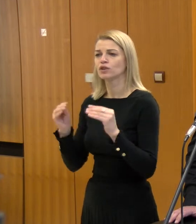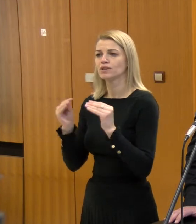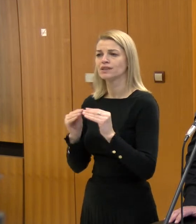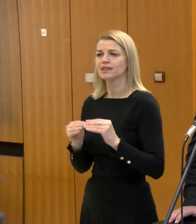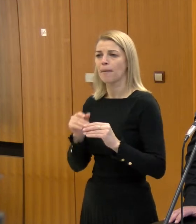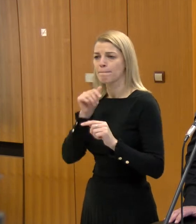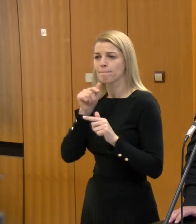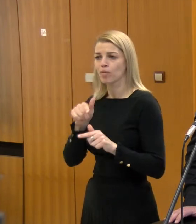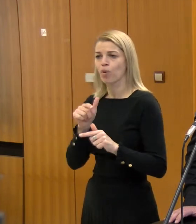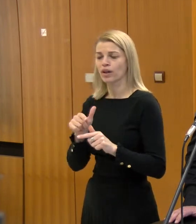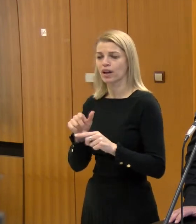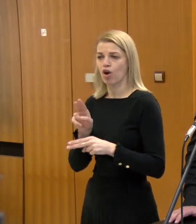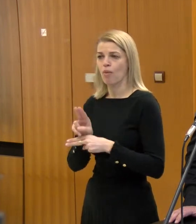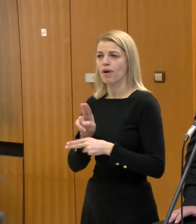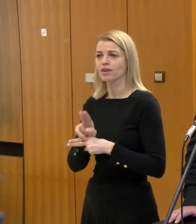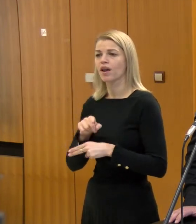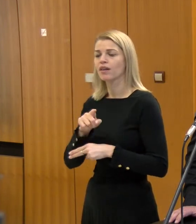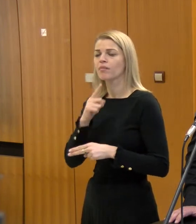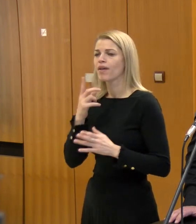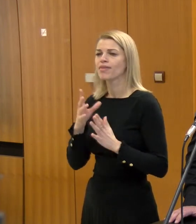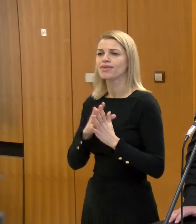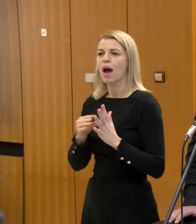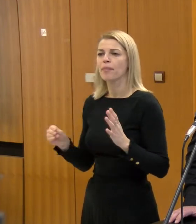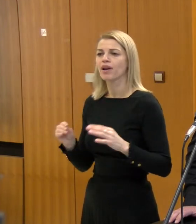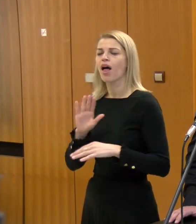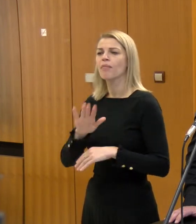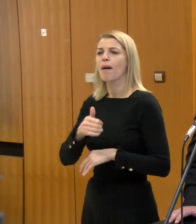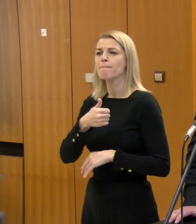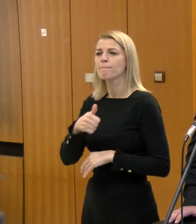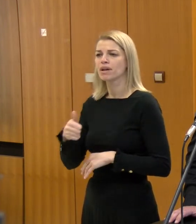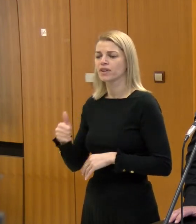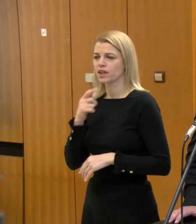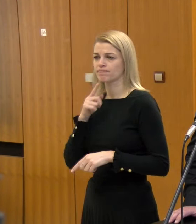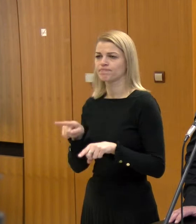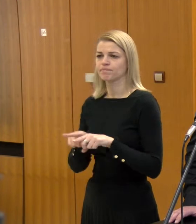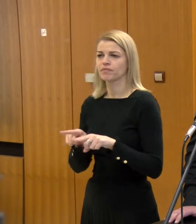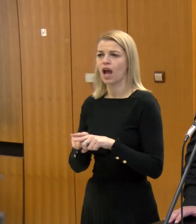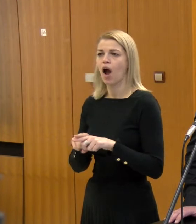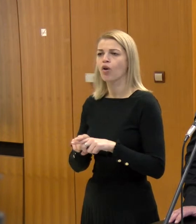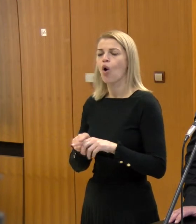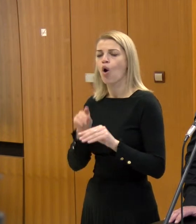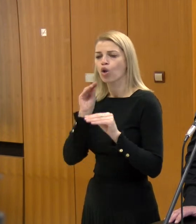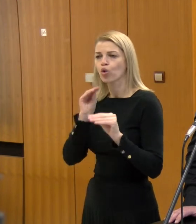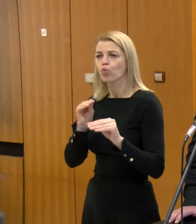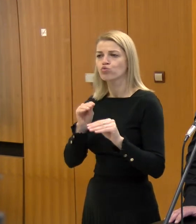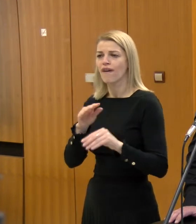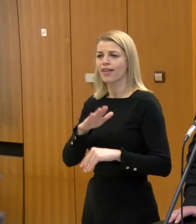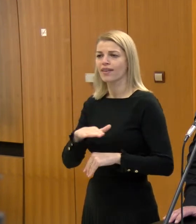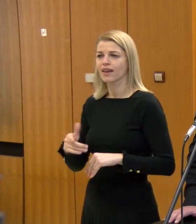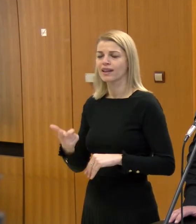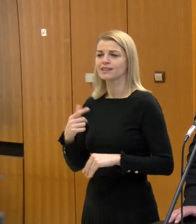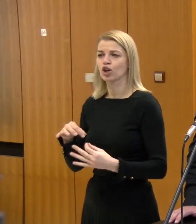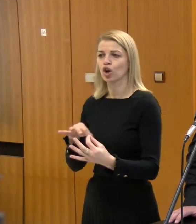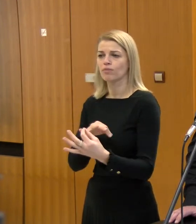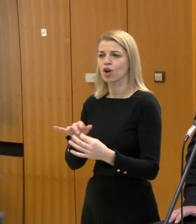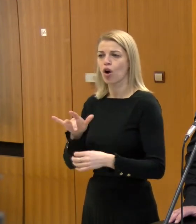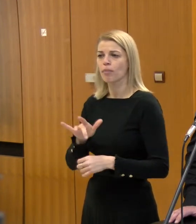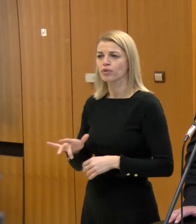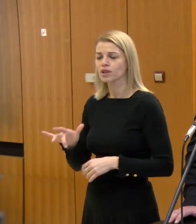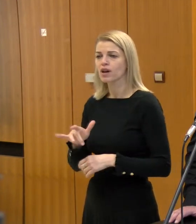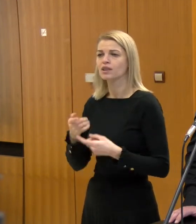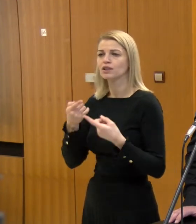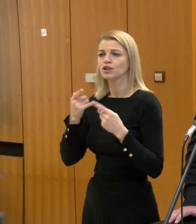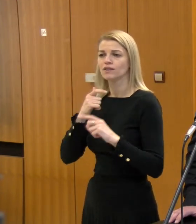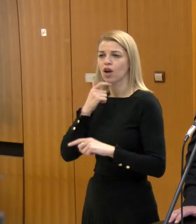podporných opatrení, ktorý má napríklad také prvky, ako je doučovanie detí z rómskeho prostredia,